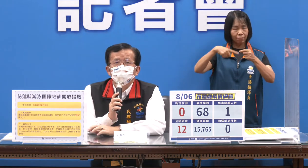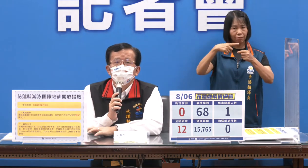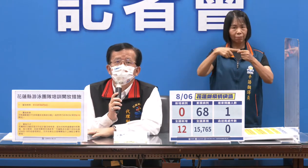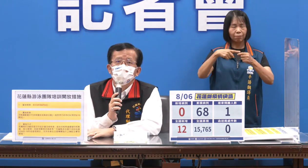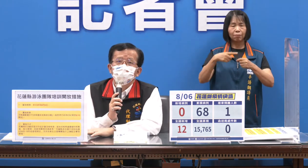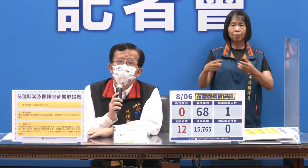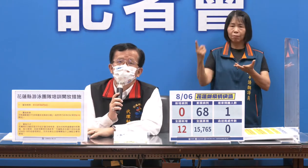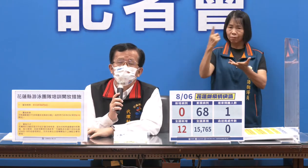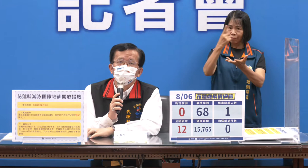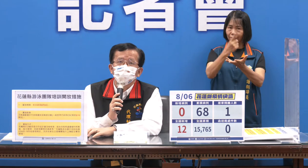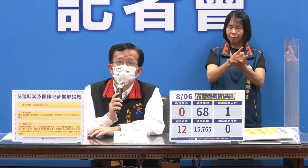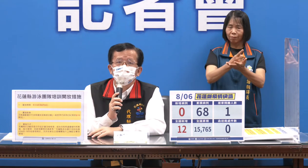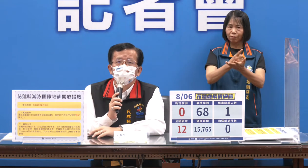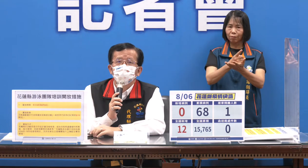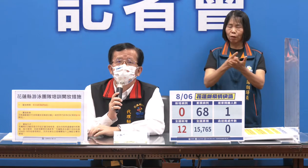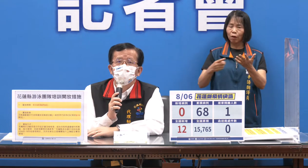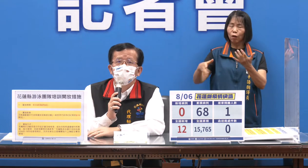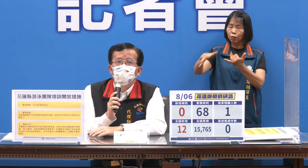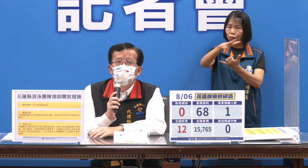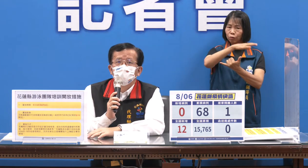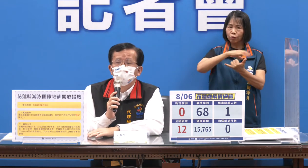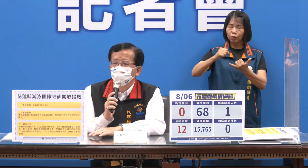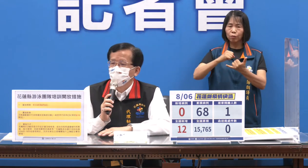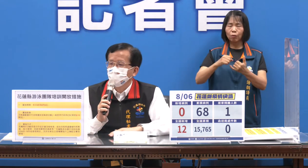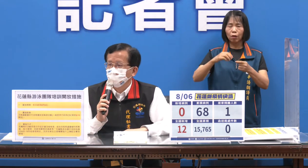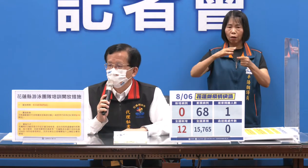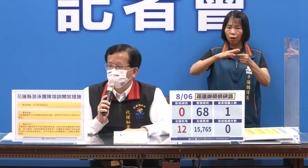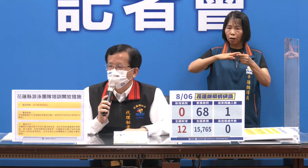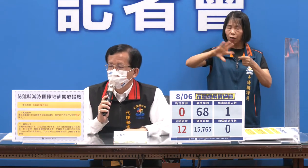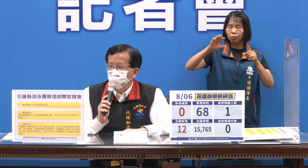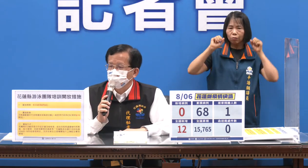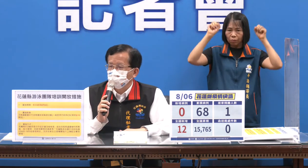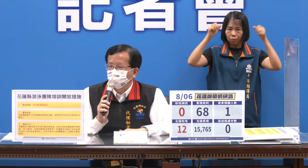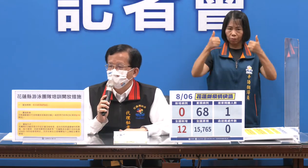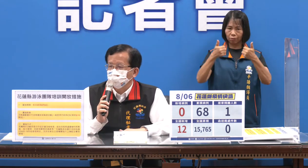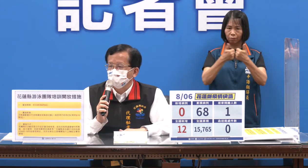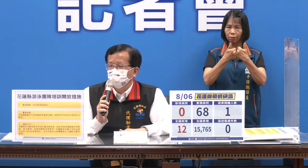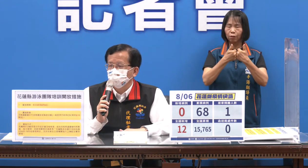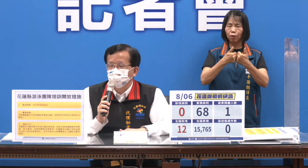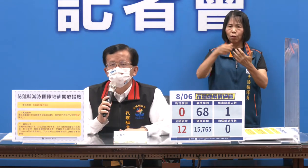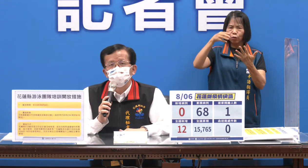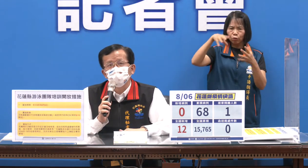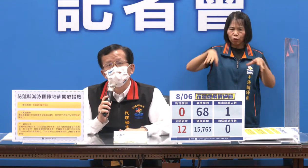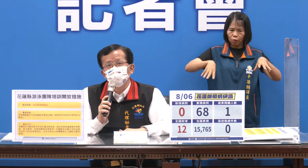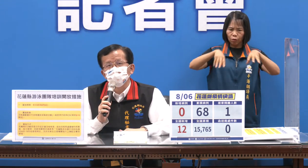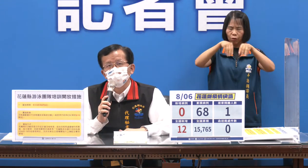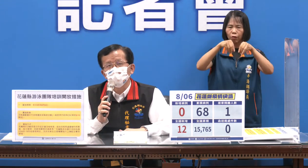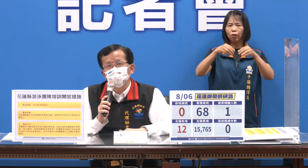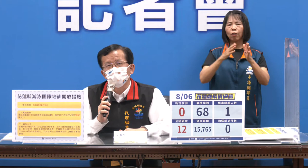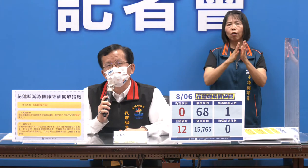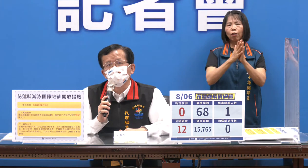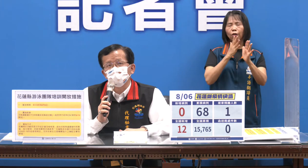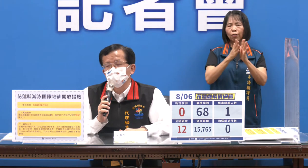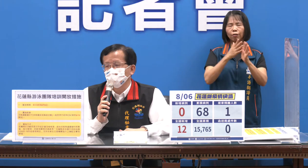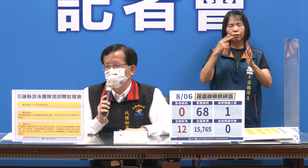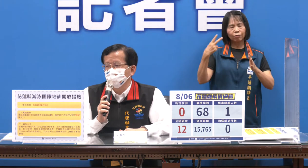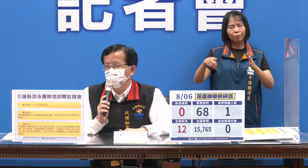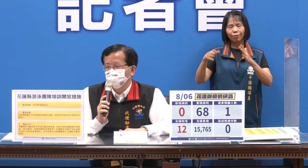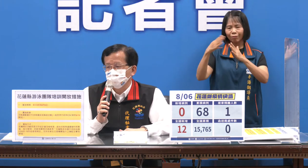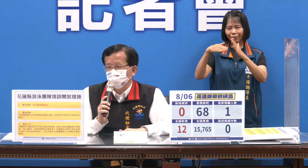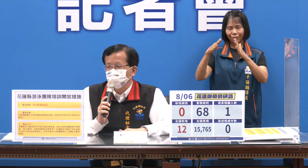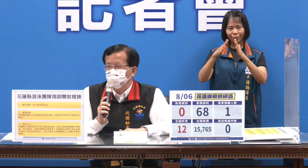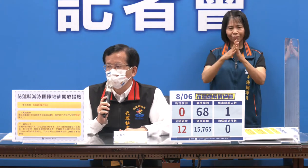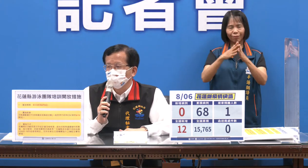们要参加全中运的啊这个选拔队，或是一些学校校队等等这